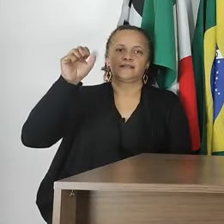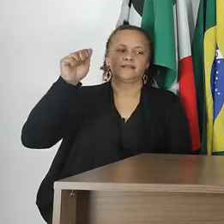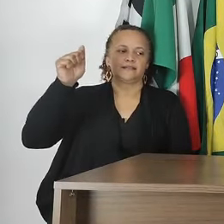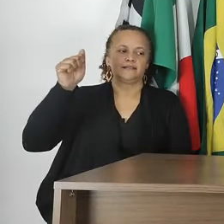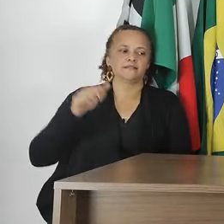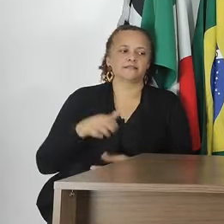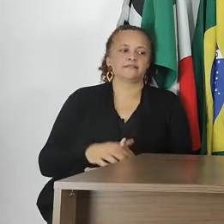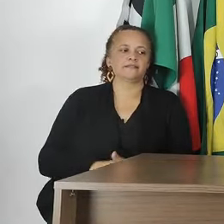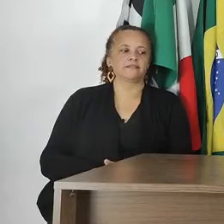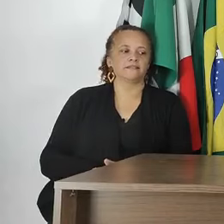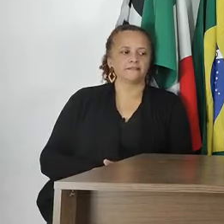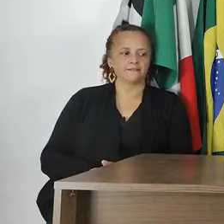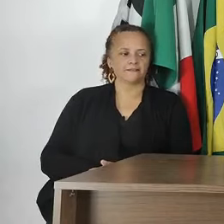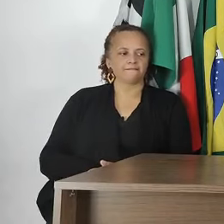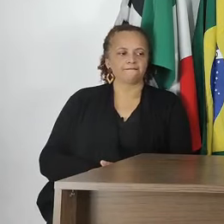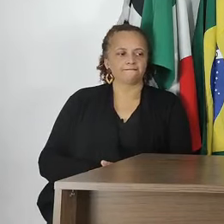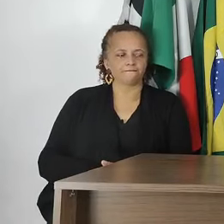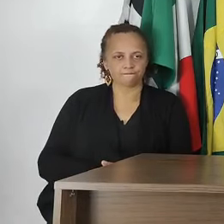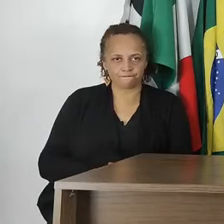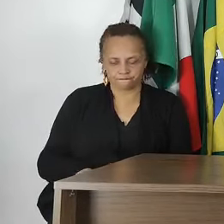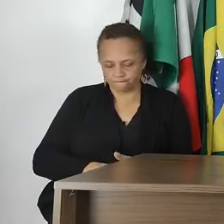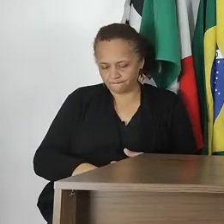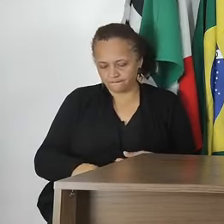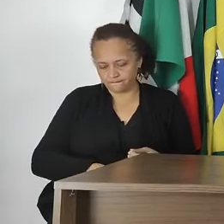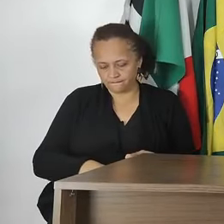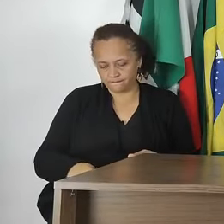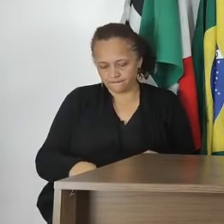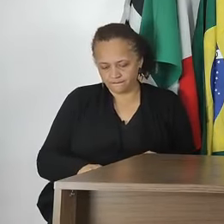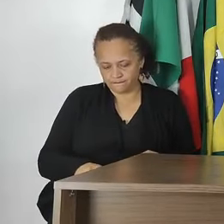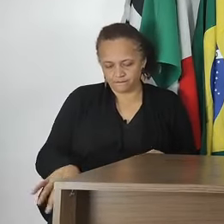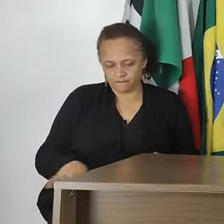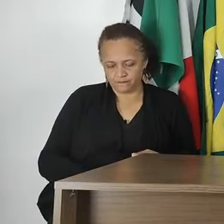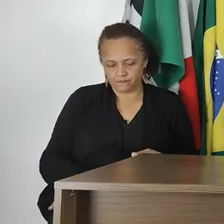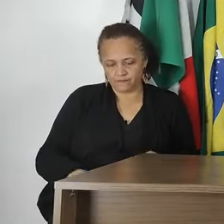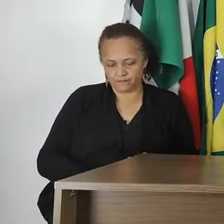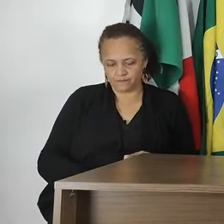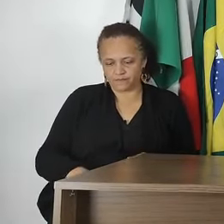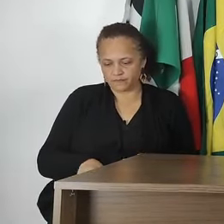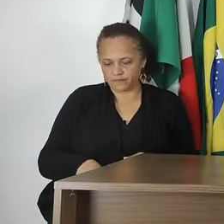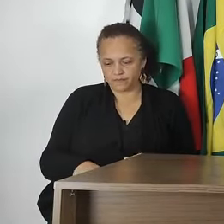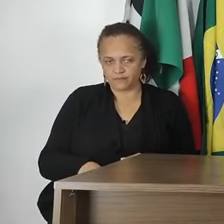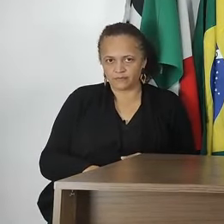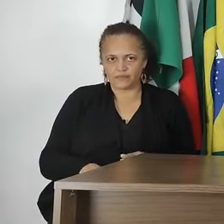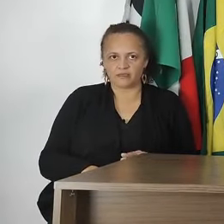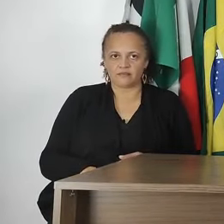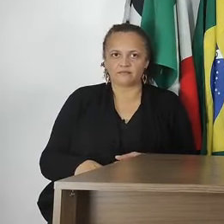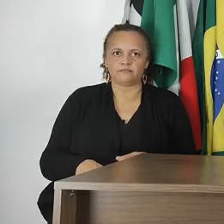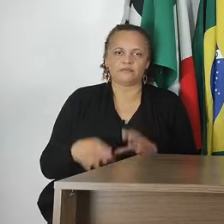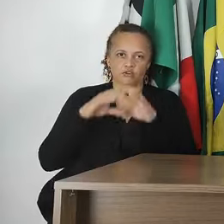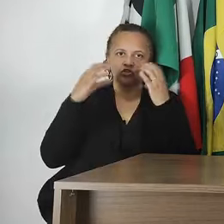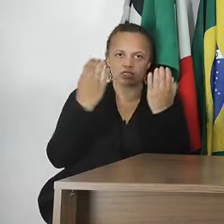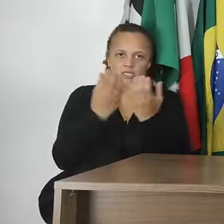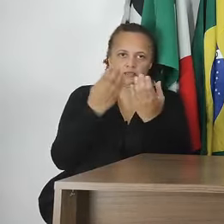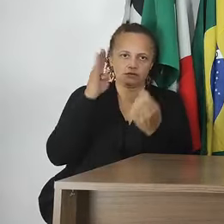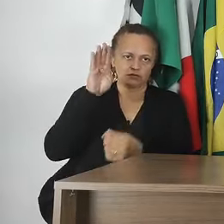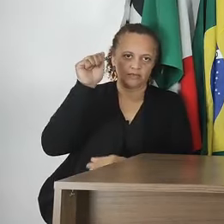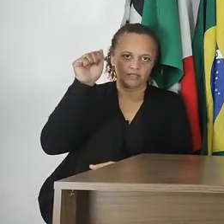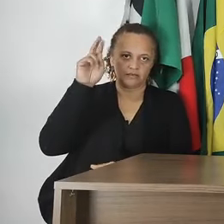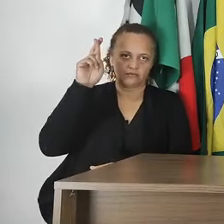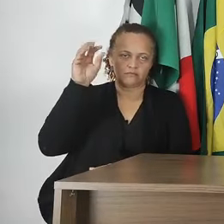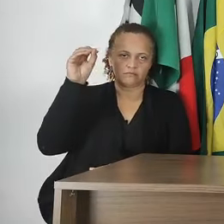Hélito 530, de esquina com a rua Renato Marchione, próxima à companhia da Polícia Militar, ali no